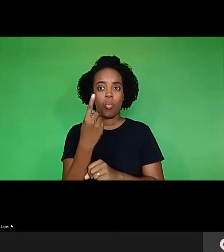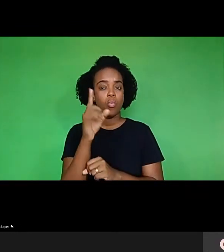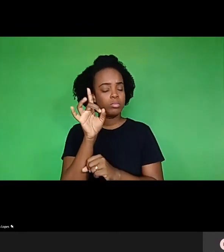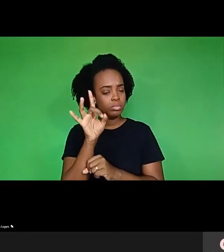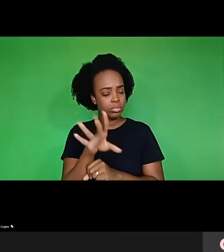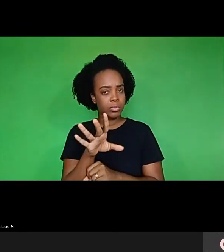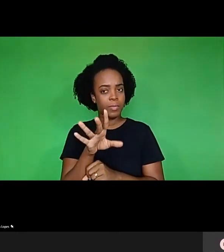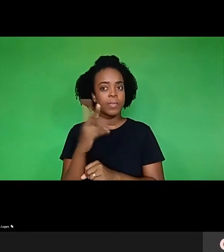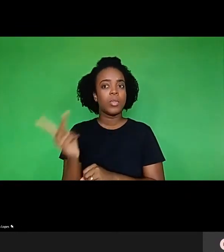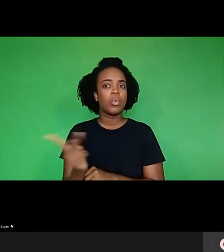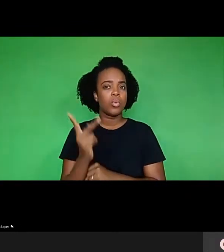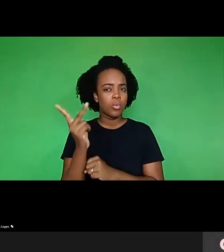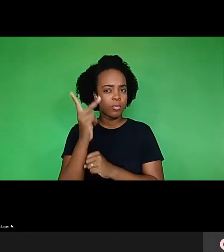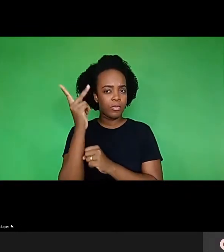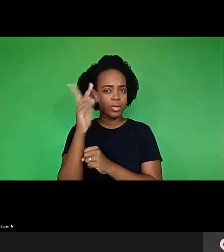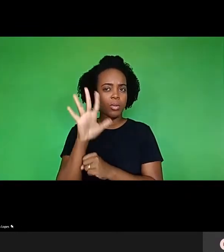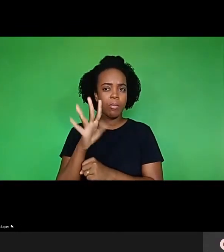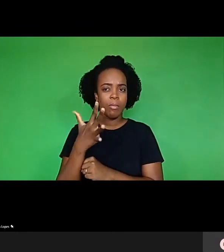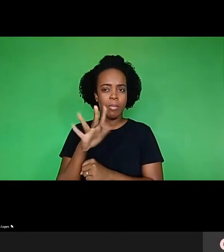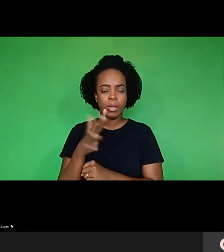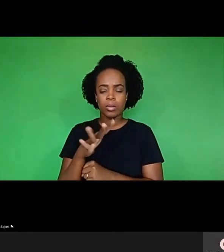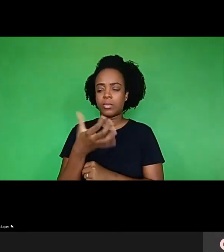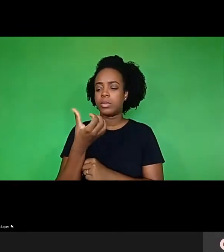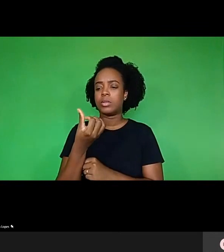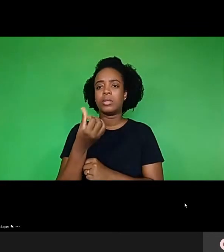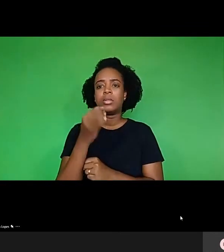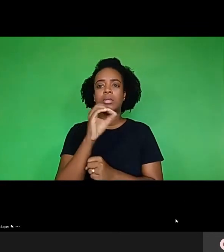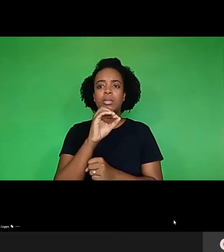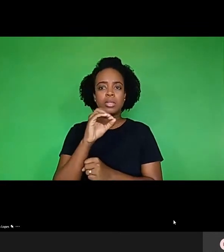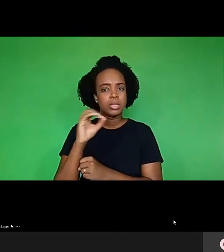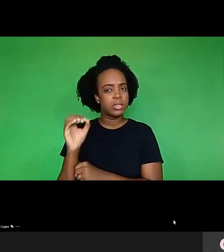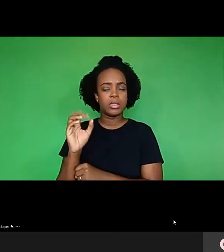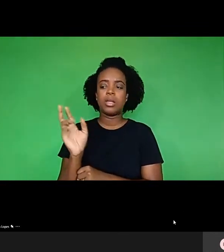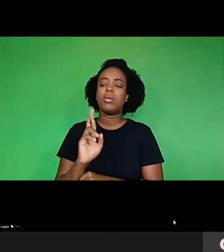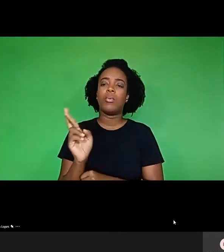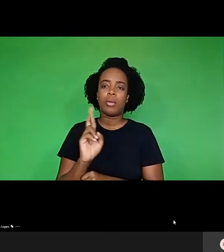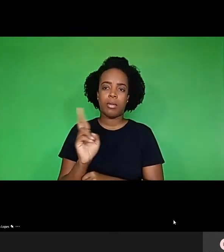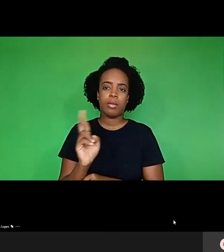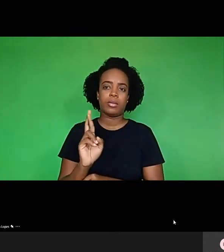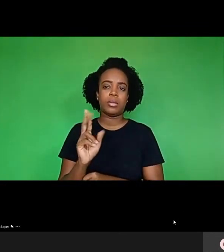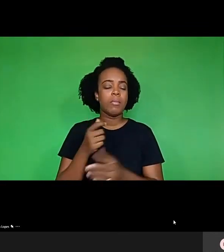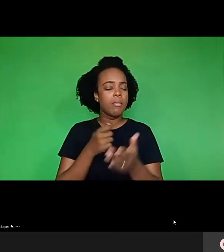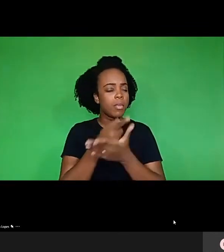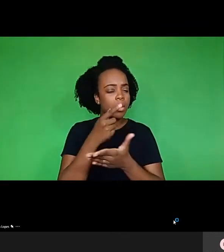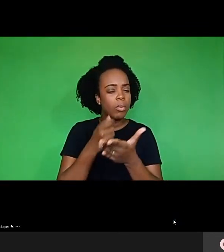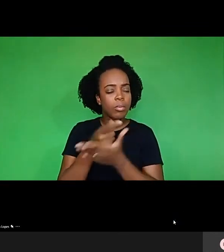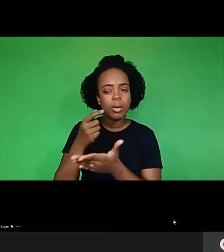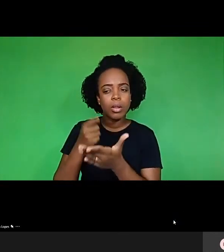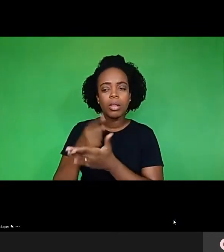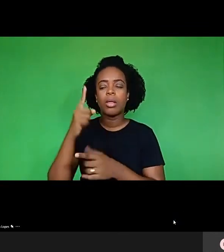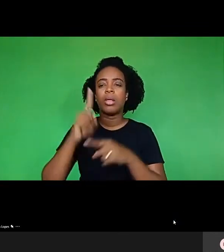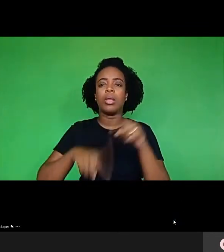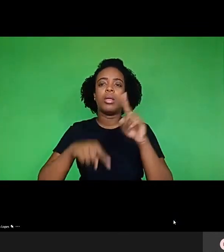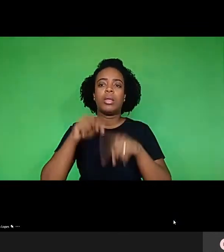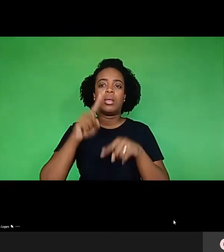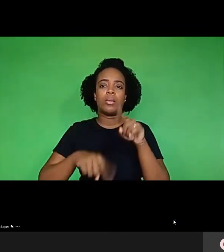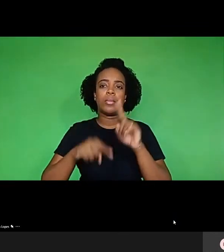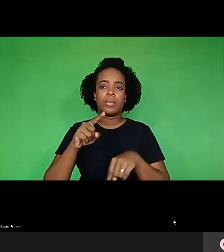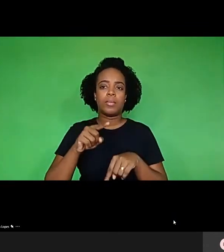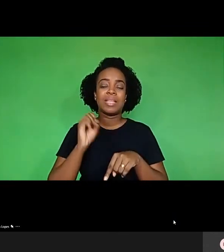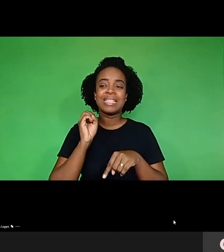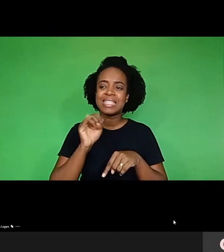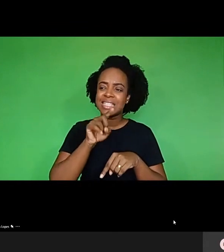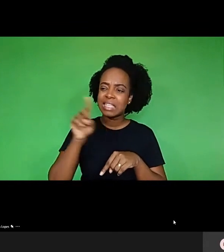valor vai ser em torno de R$600 para a aquisição desses equipamentos. E para aqueles que não